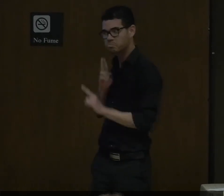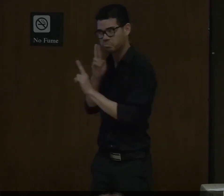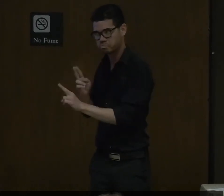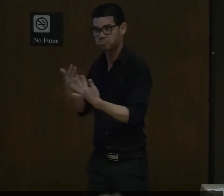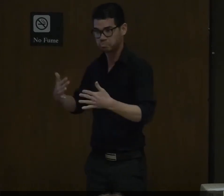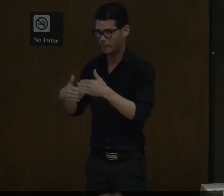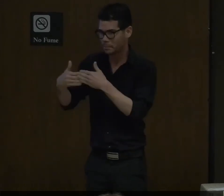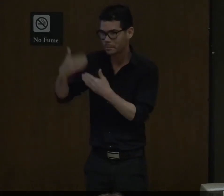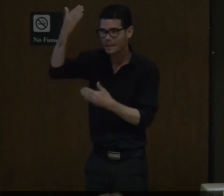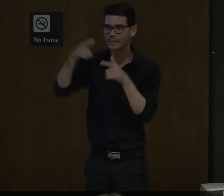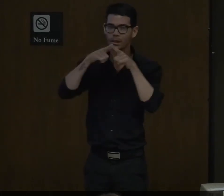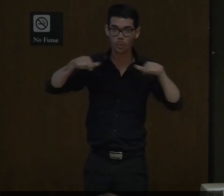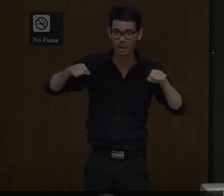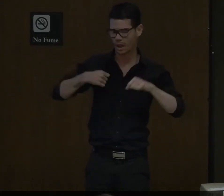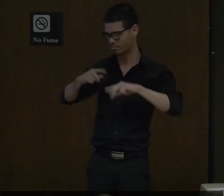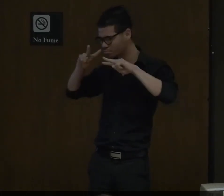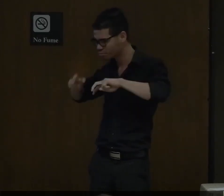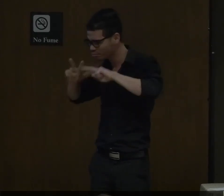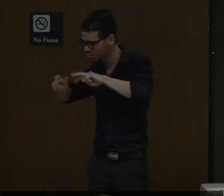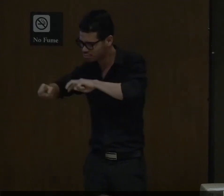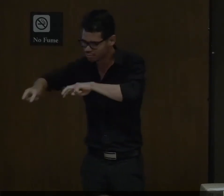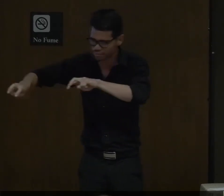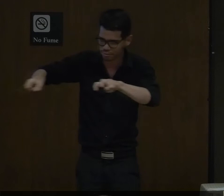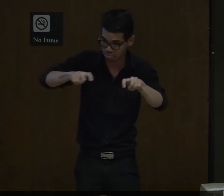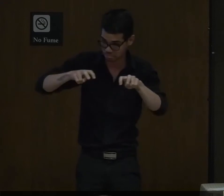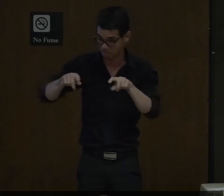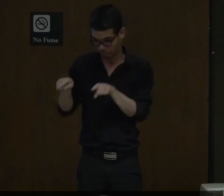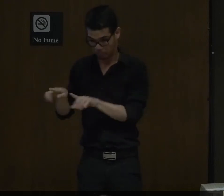investigación de la lingüística, también ha